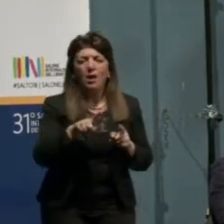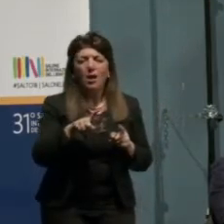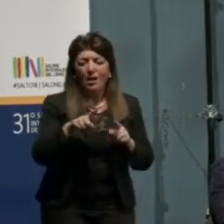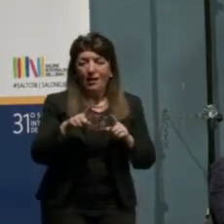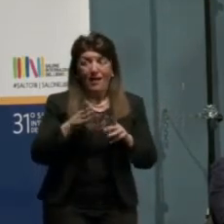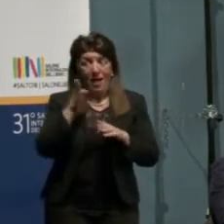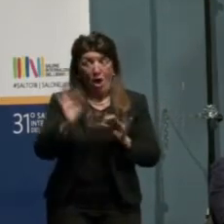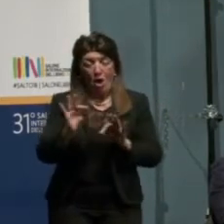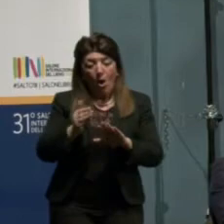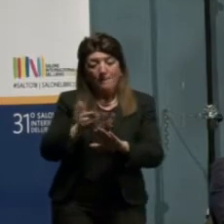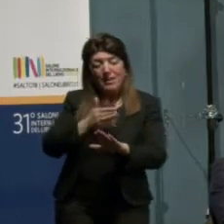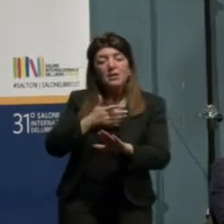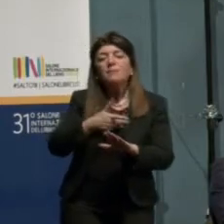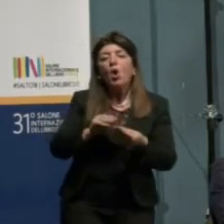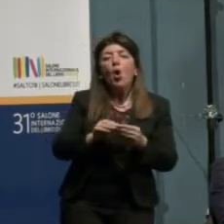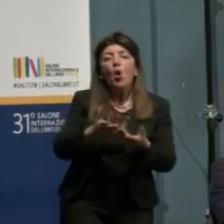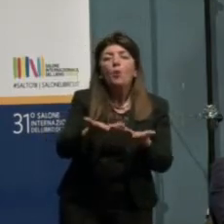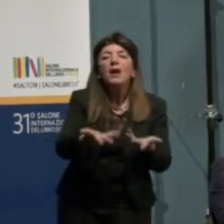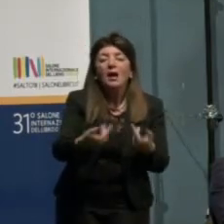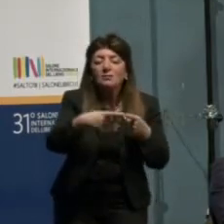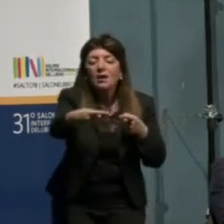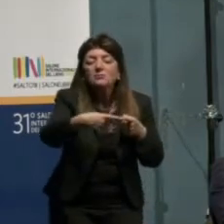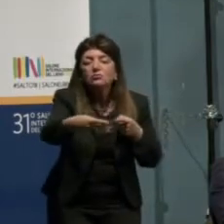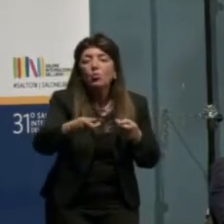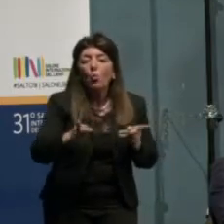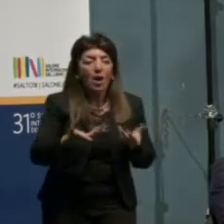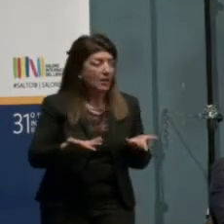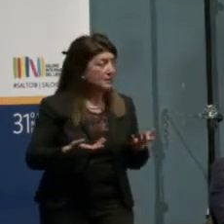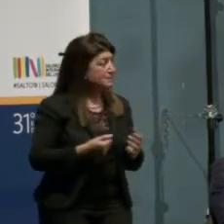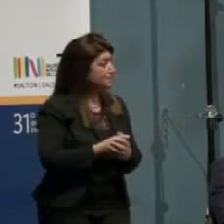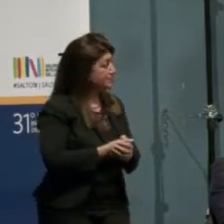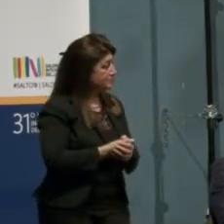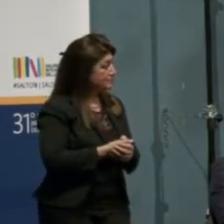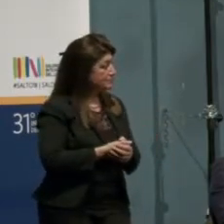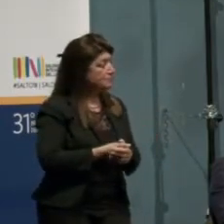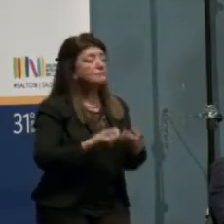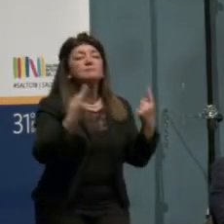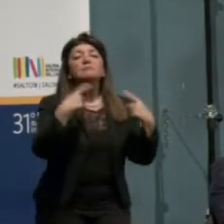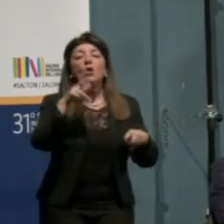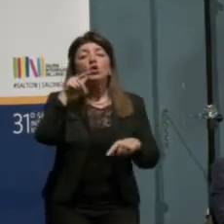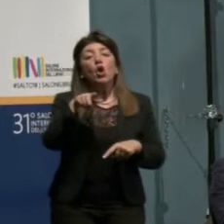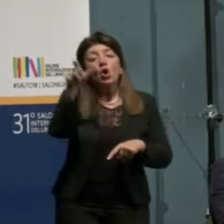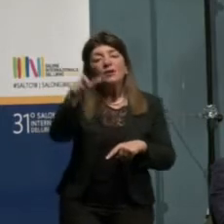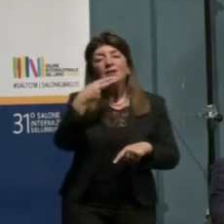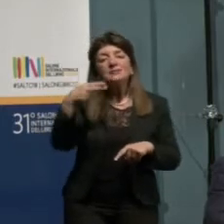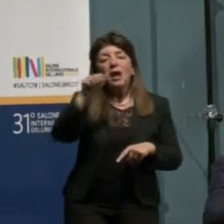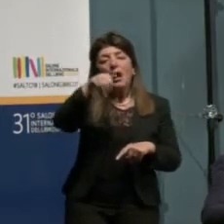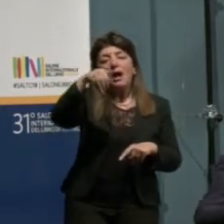sì poi vi do un ulteriore aggiornamento sua malfatti così si chiama questa questa donna e